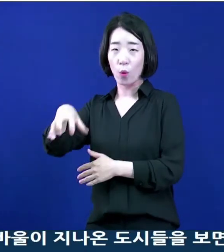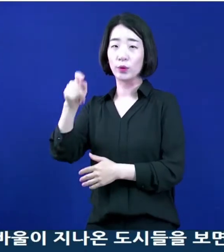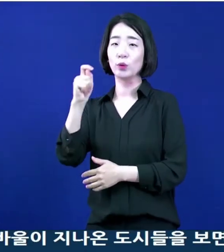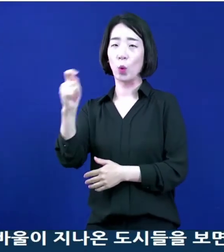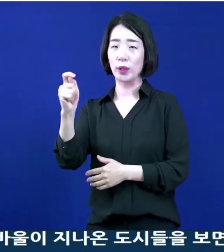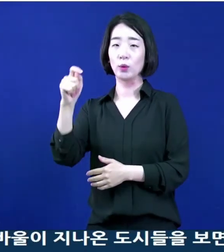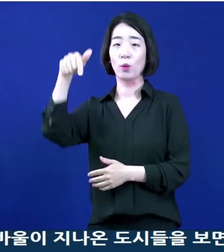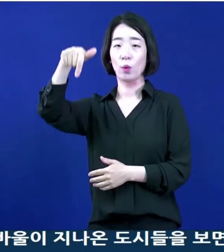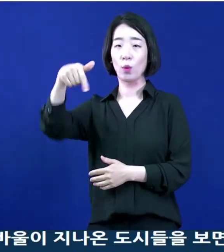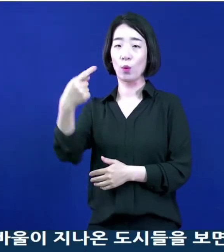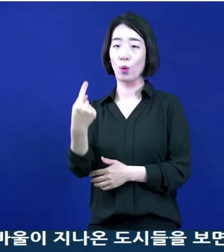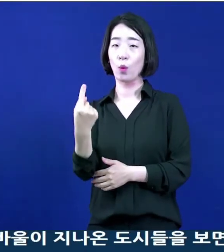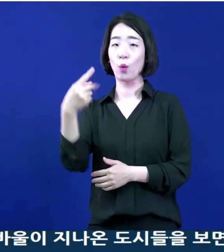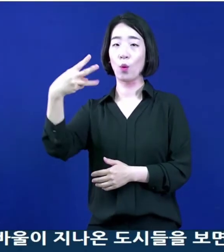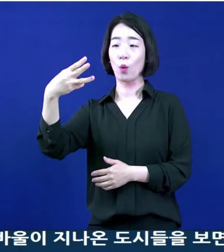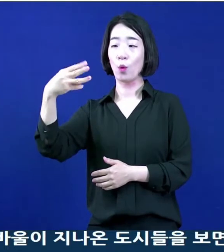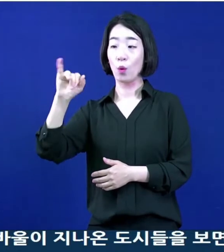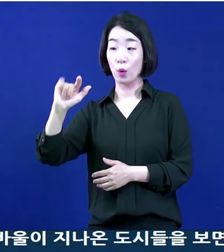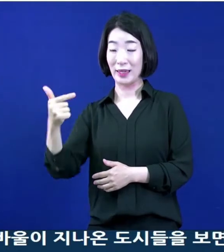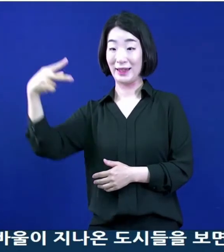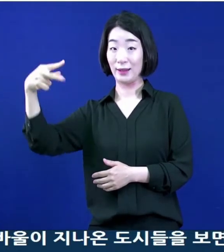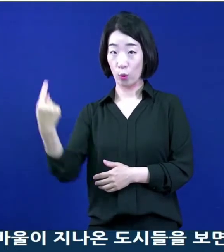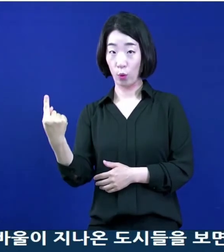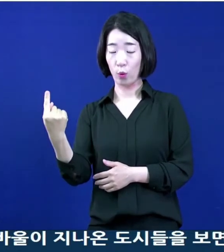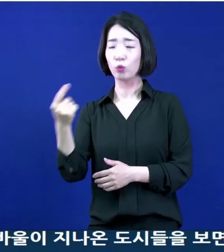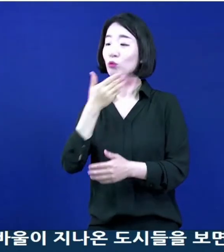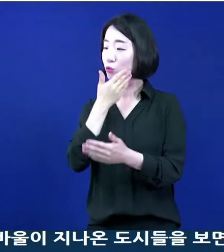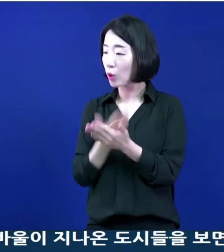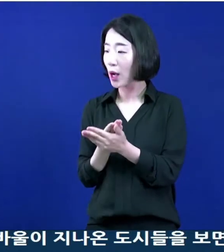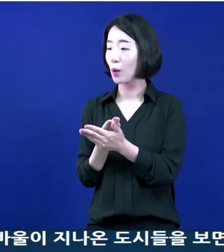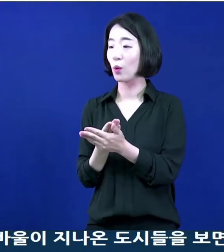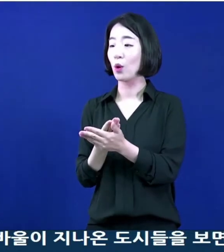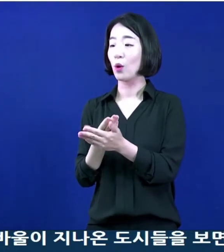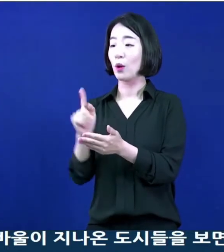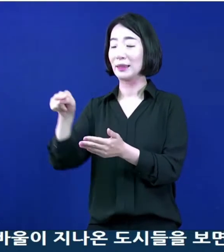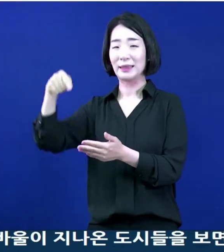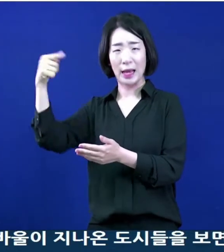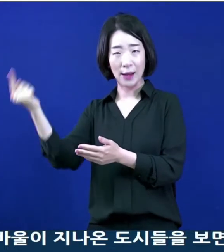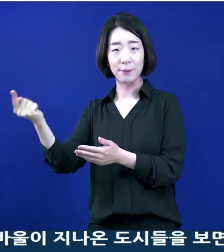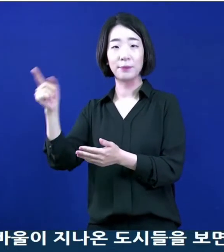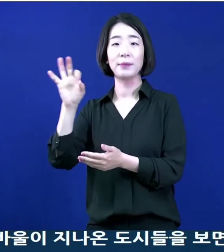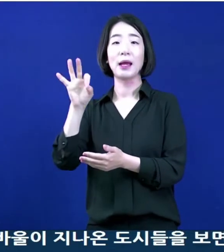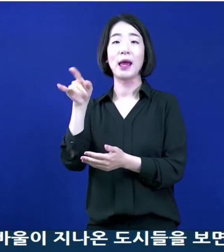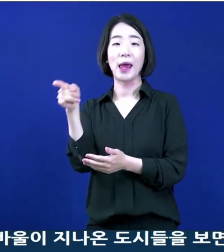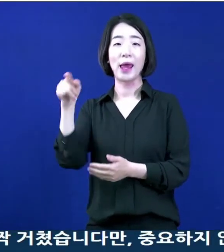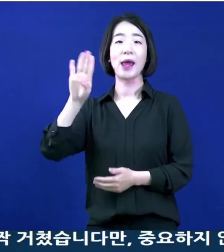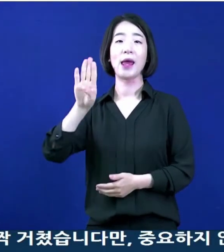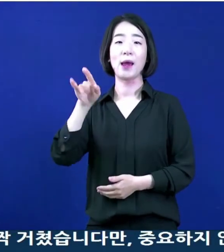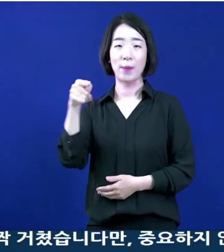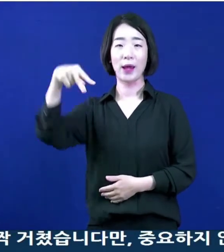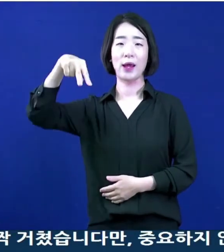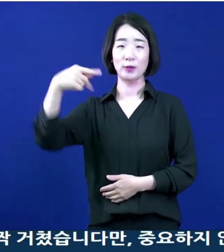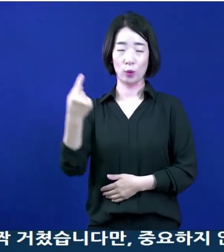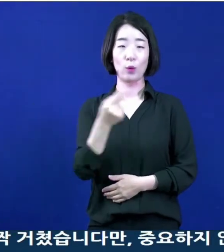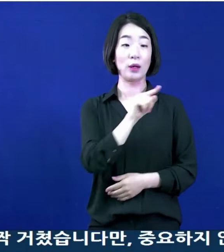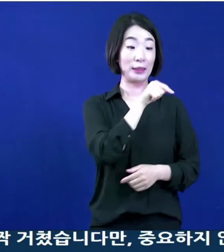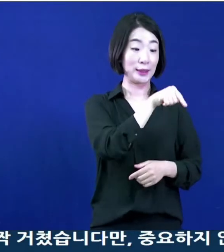고린도 다음에 에베소를 가게 된 겁니다. 여러분 이 순서는 좀 기억해 주시면 좋습니다.